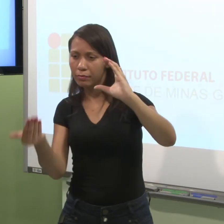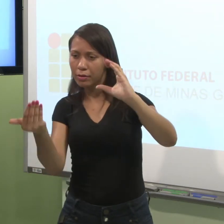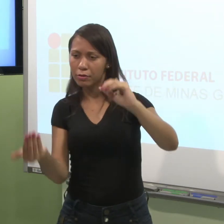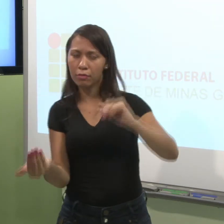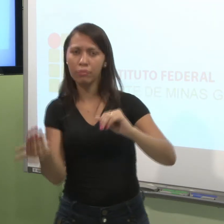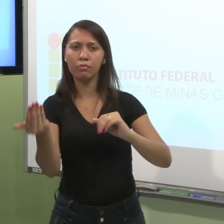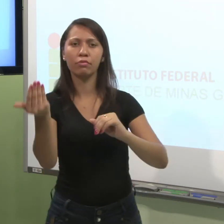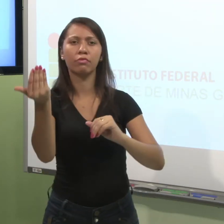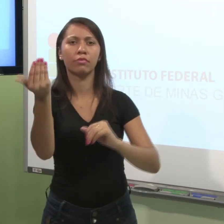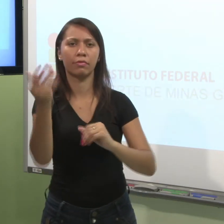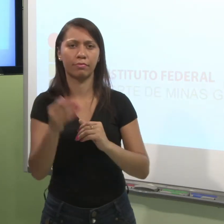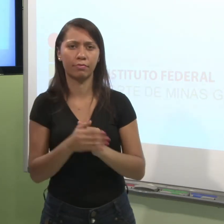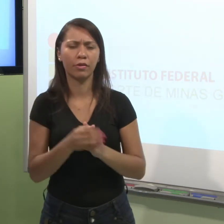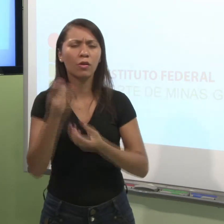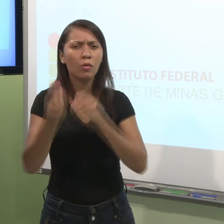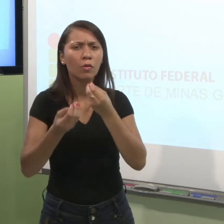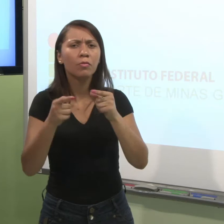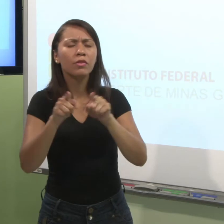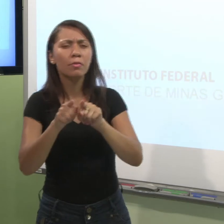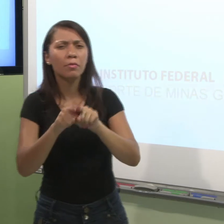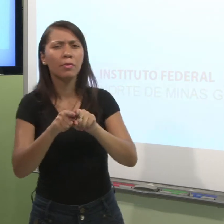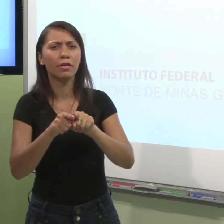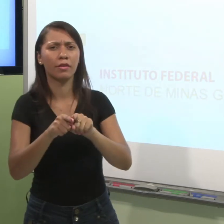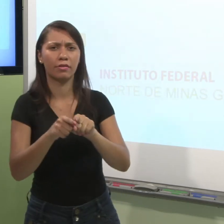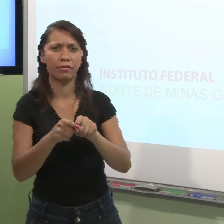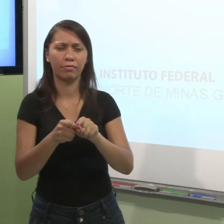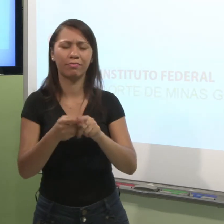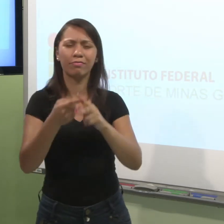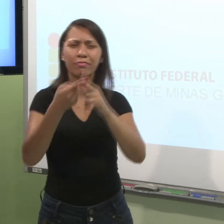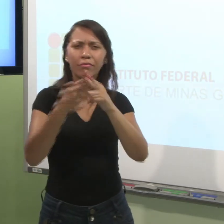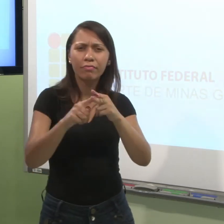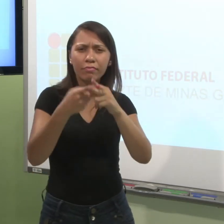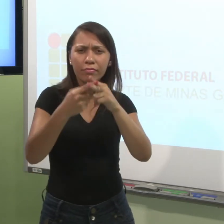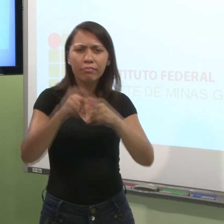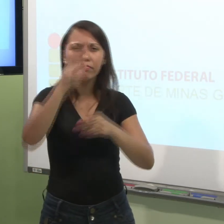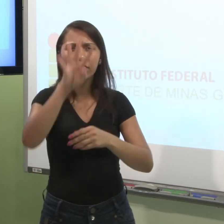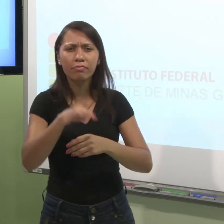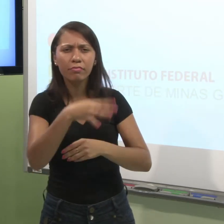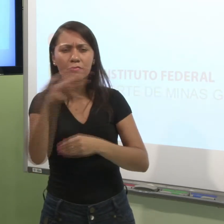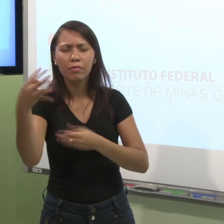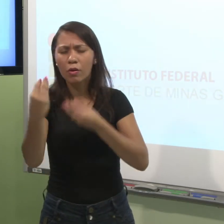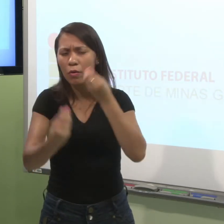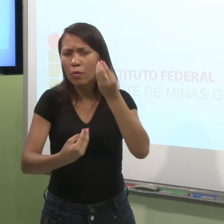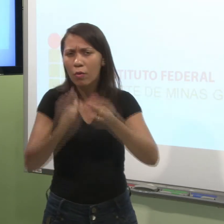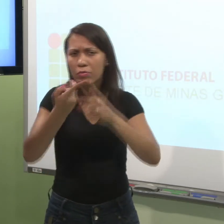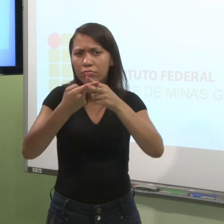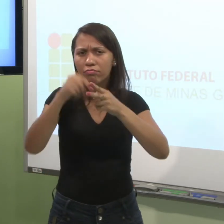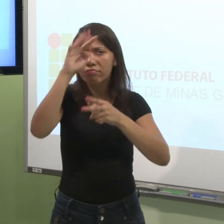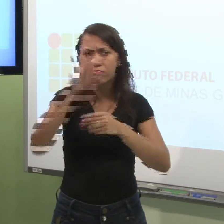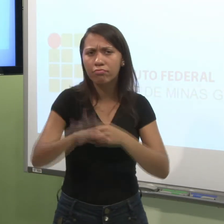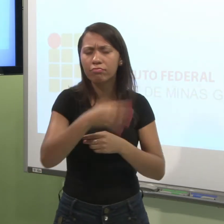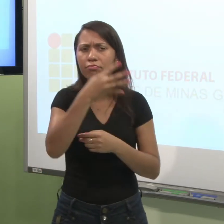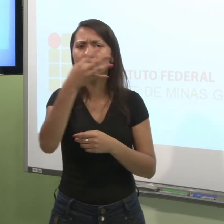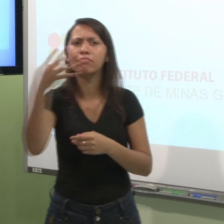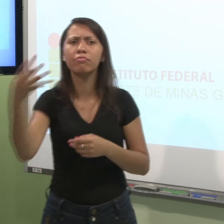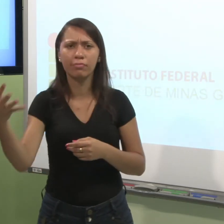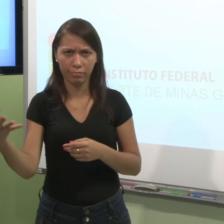Formatação da planilha. Esse é o nosso assunto agora. Bom, formatação no contexto de software aplicativo é